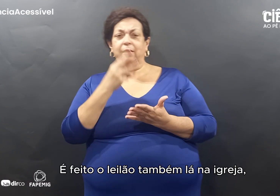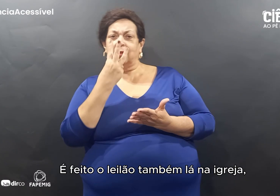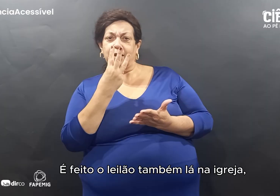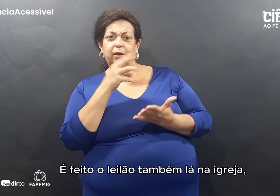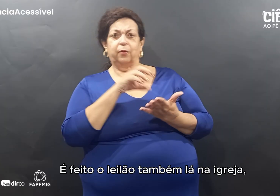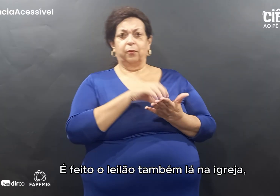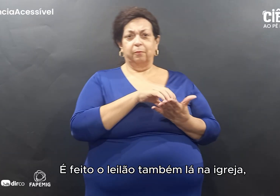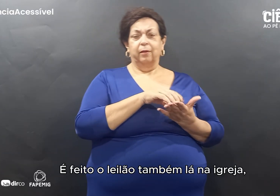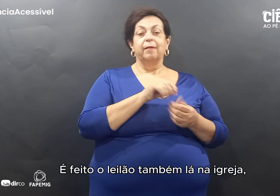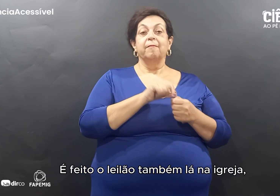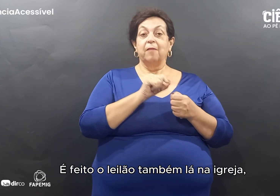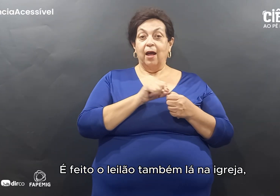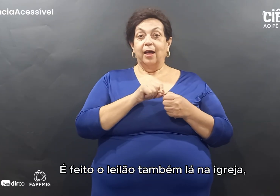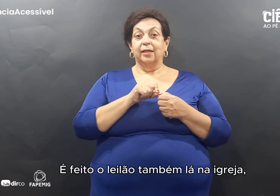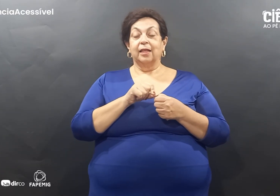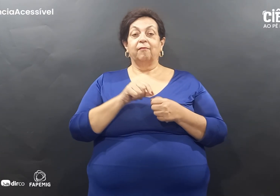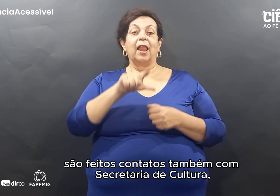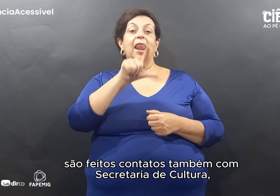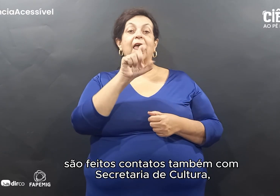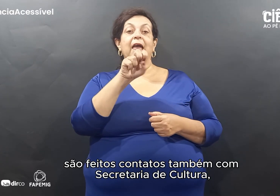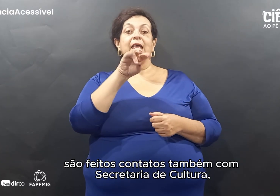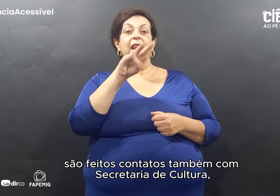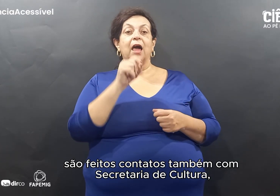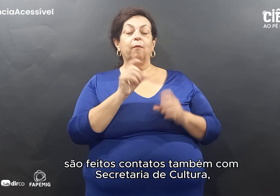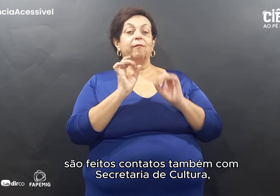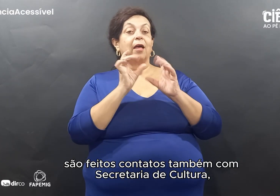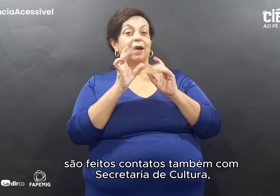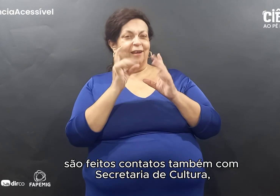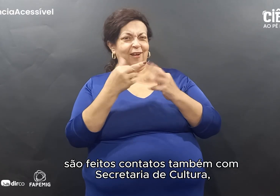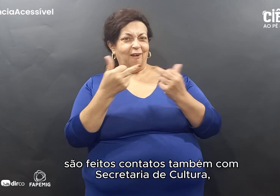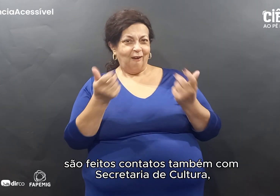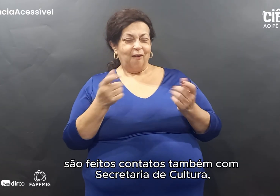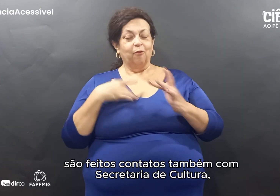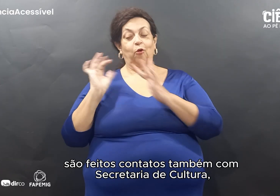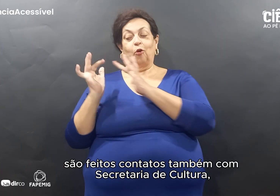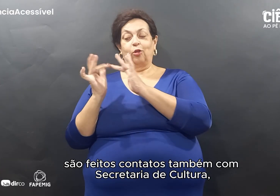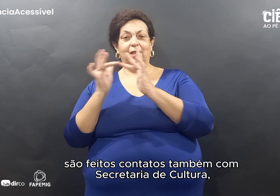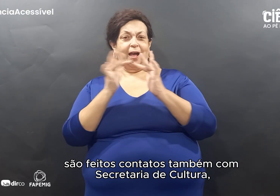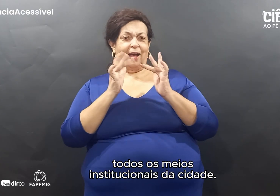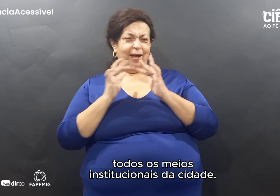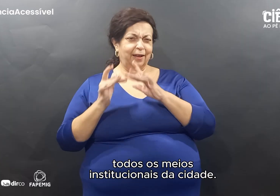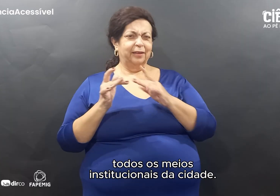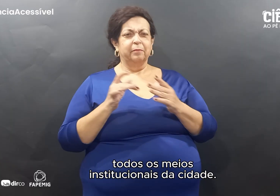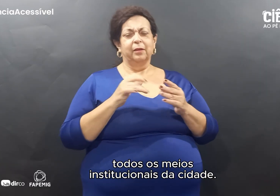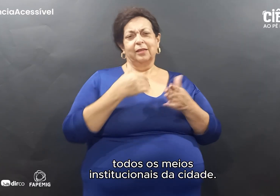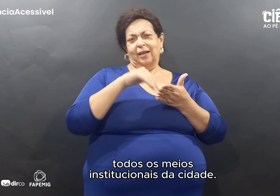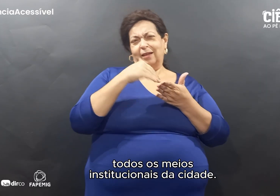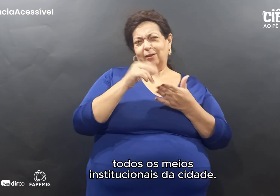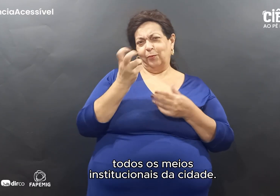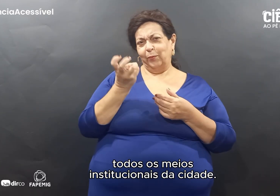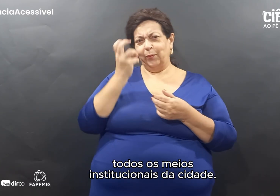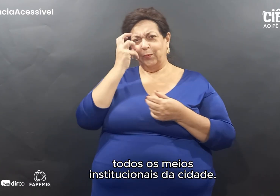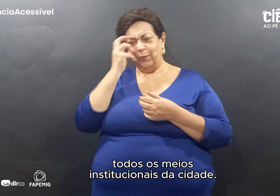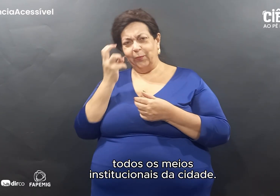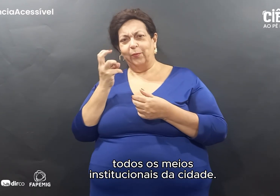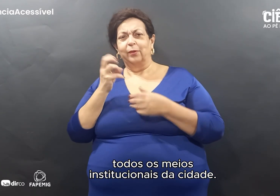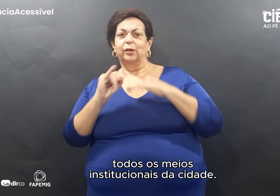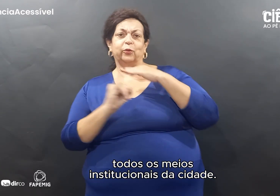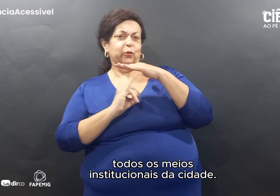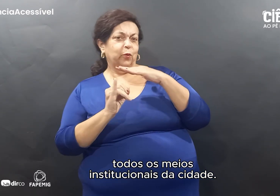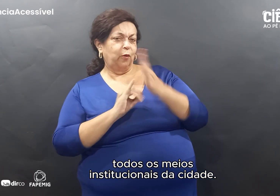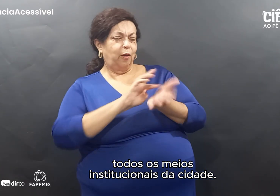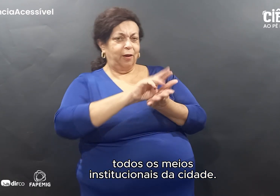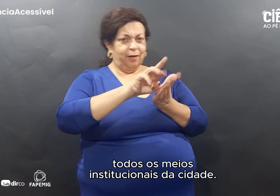feito o leilão também lá na igreja, né? São feitos os contatos também com o Secretaria de Cultura, todos os meios institucionais,